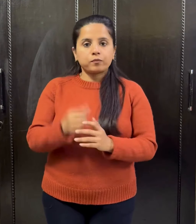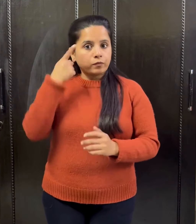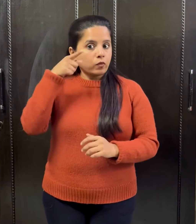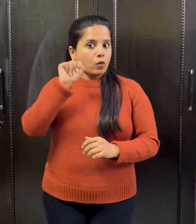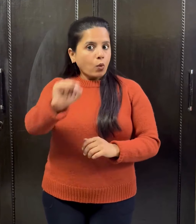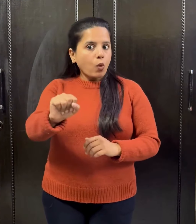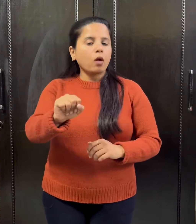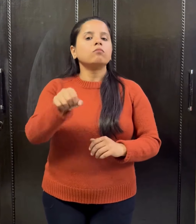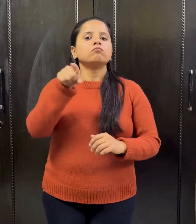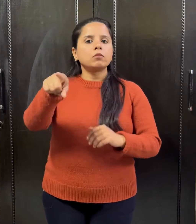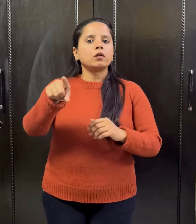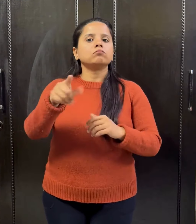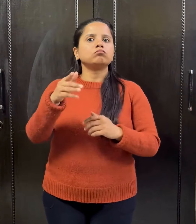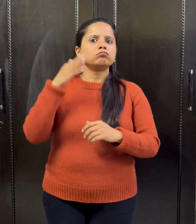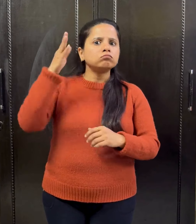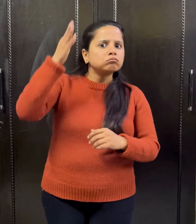एज देता है।